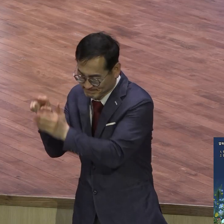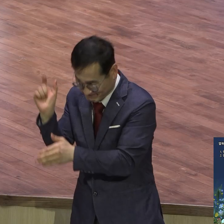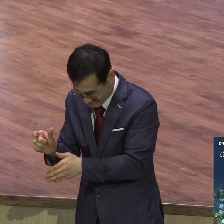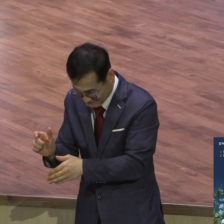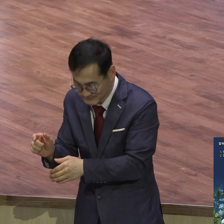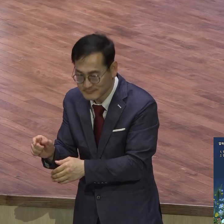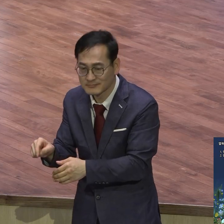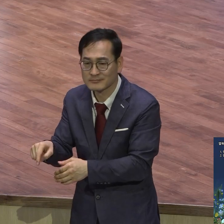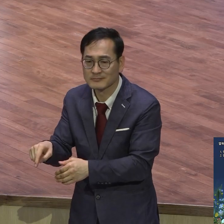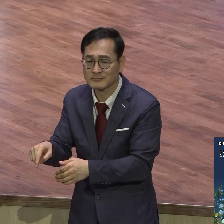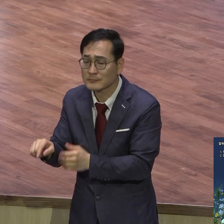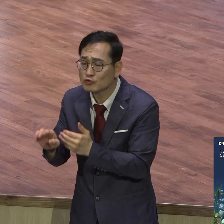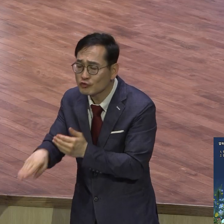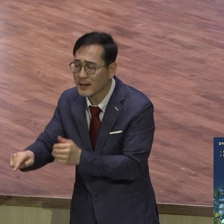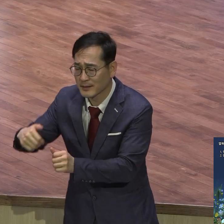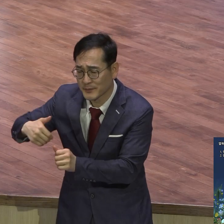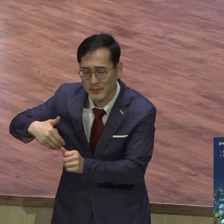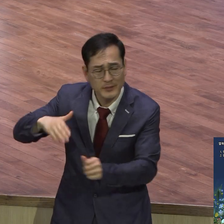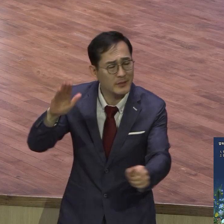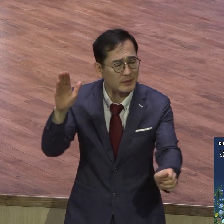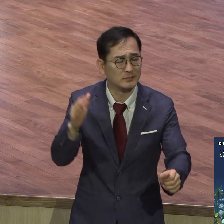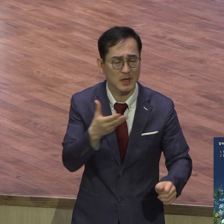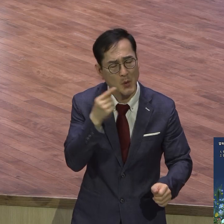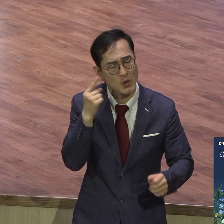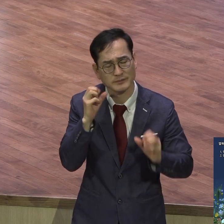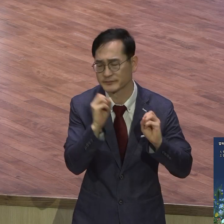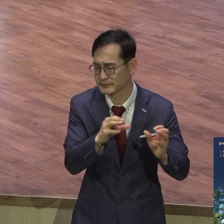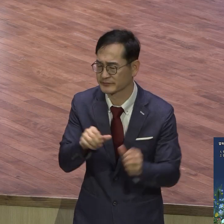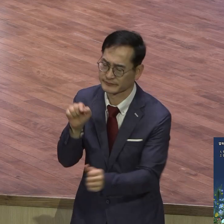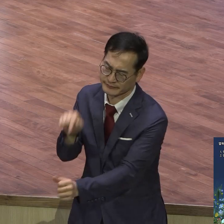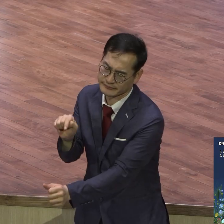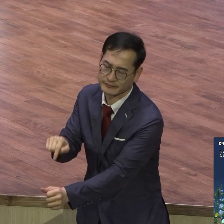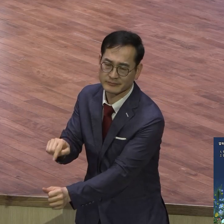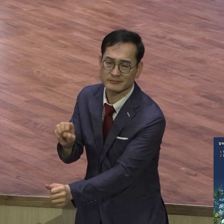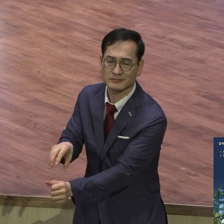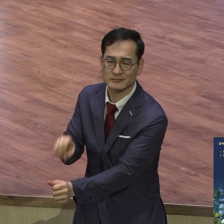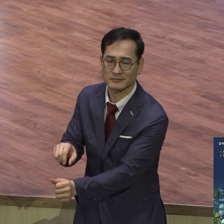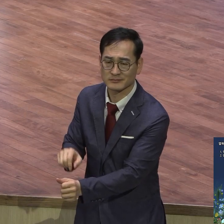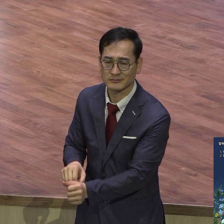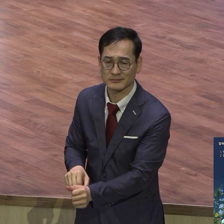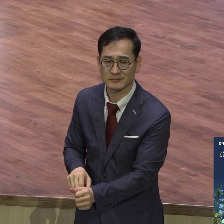것만 일꾼이 없구나 예수님의 탄식 탄식 부탁 명령